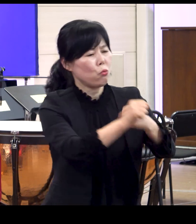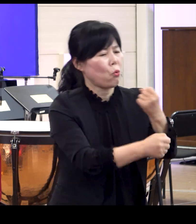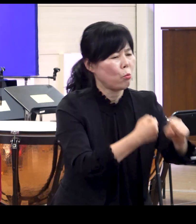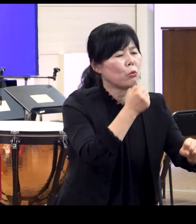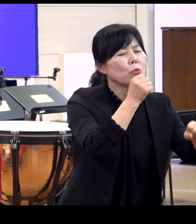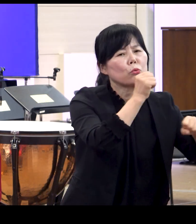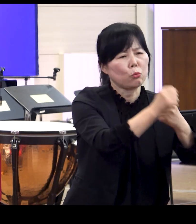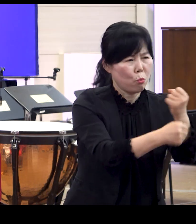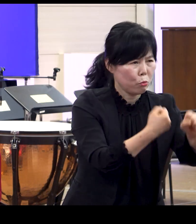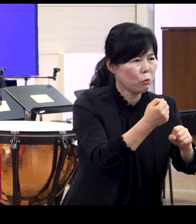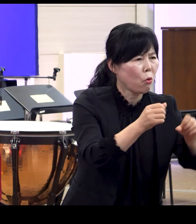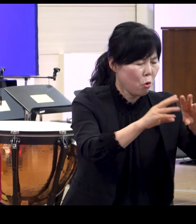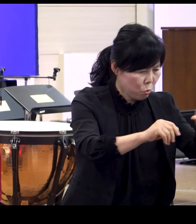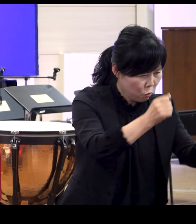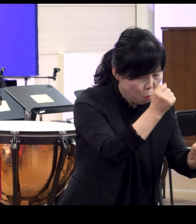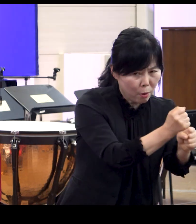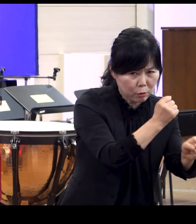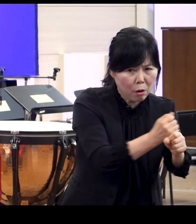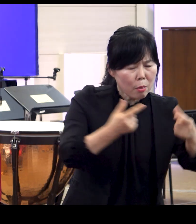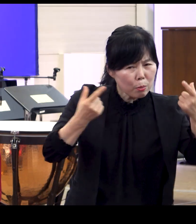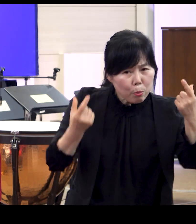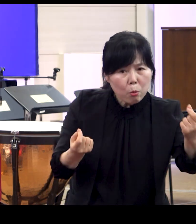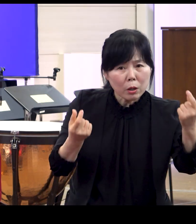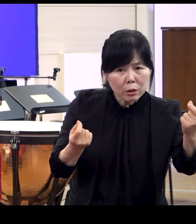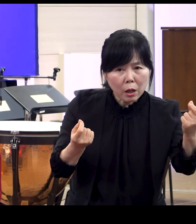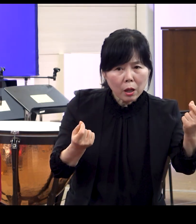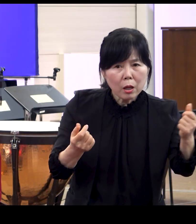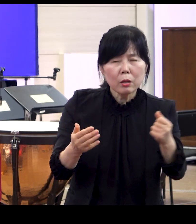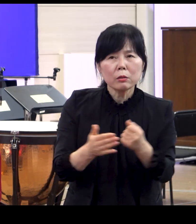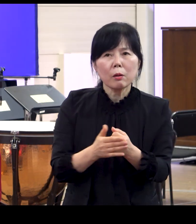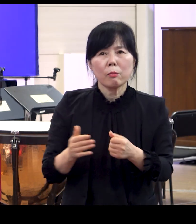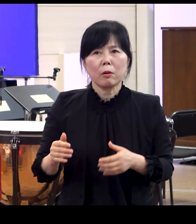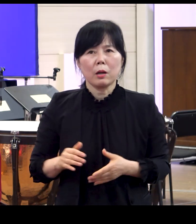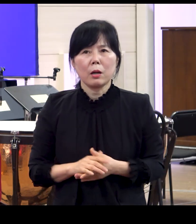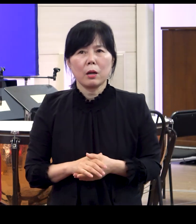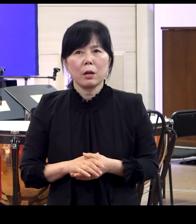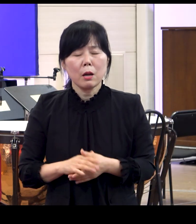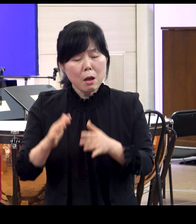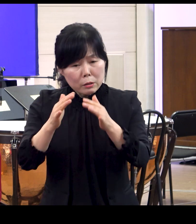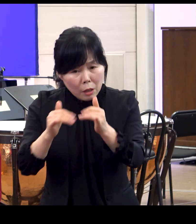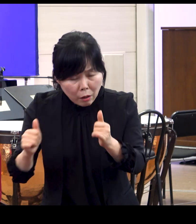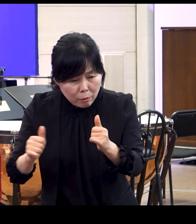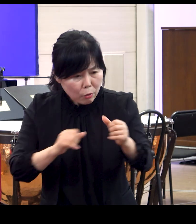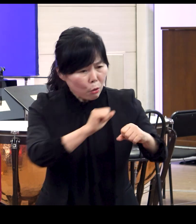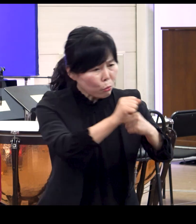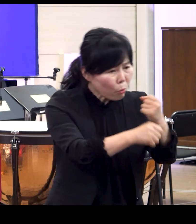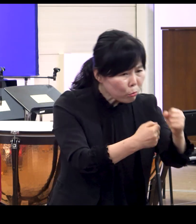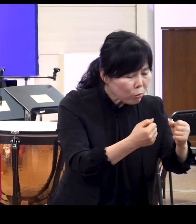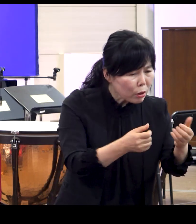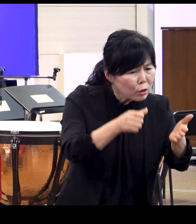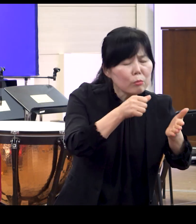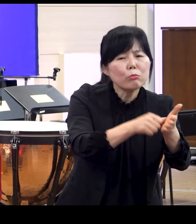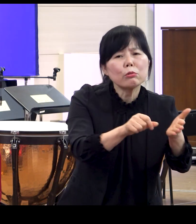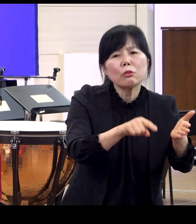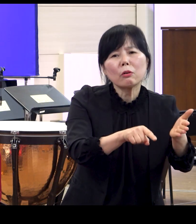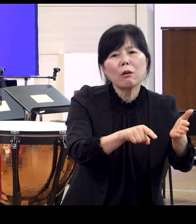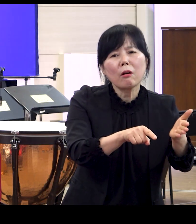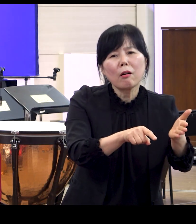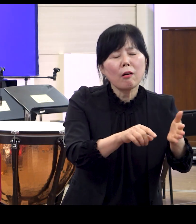즉 동물과 똑같은 겁니다. 이거는요. 그렇기 때문에 인간은 동물적인 요소를 절대로 벗어날 수가